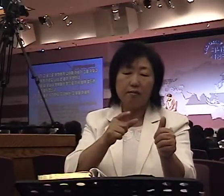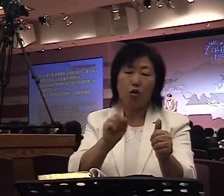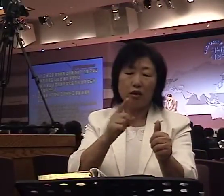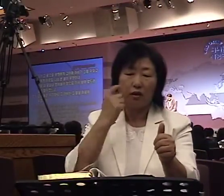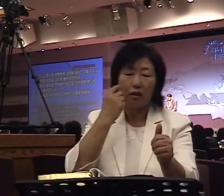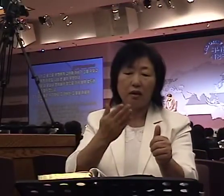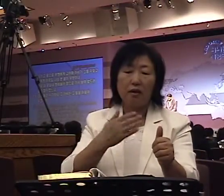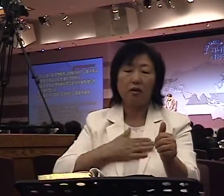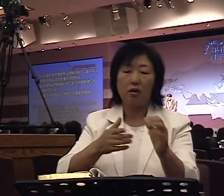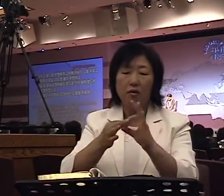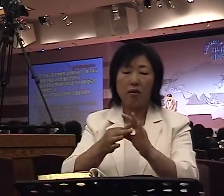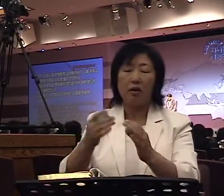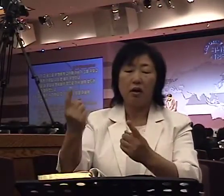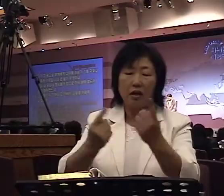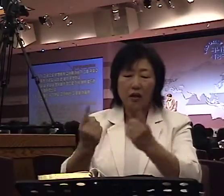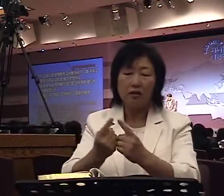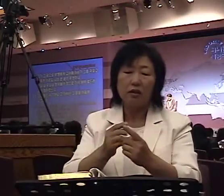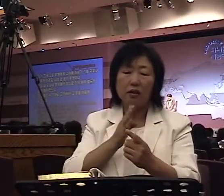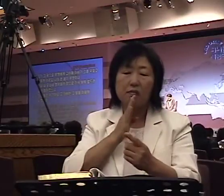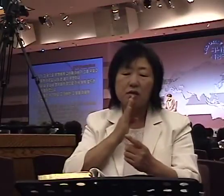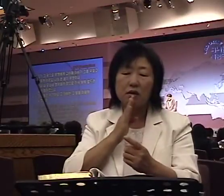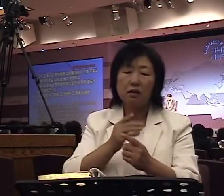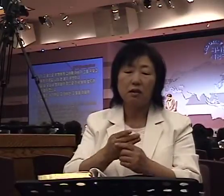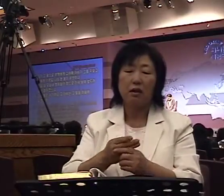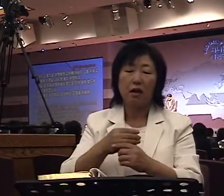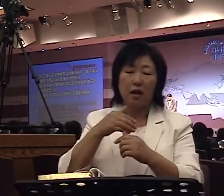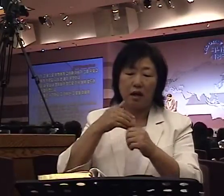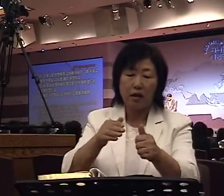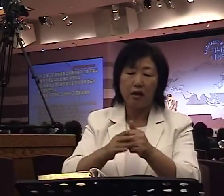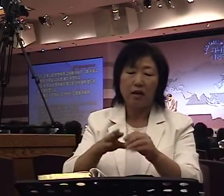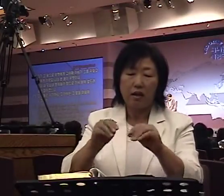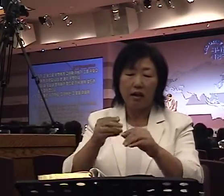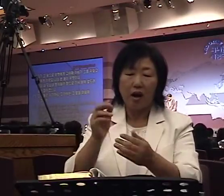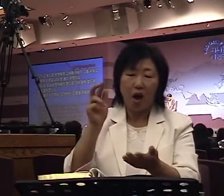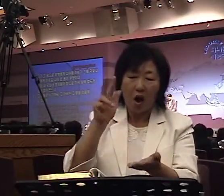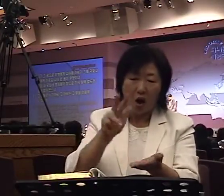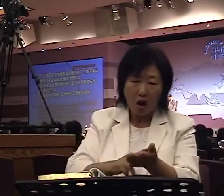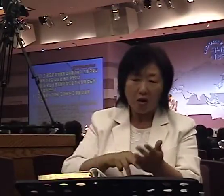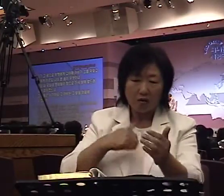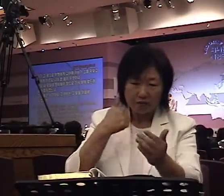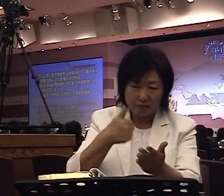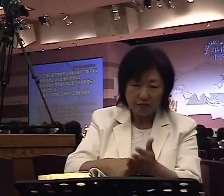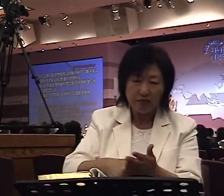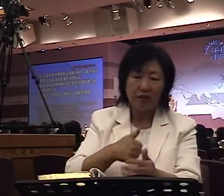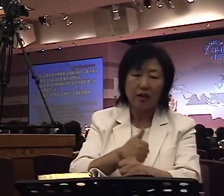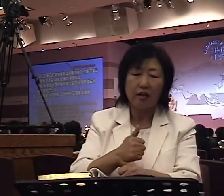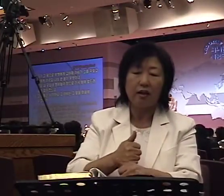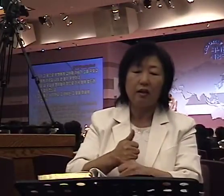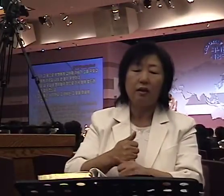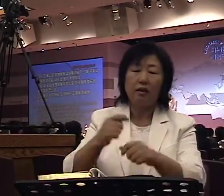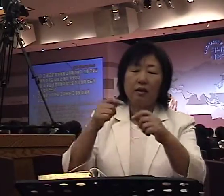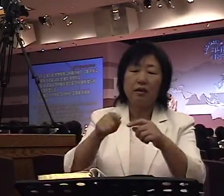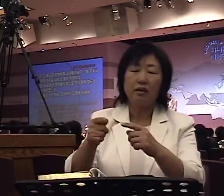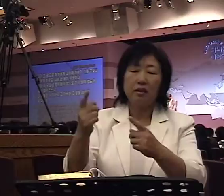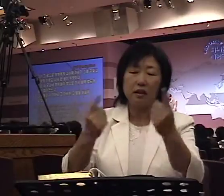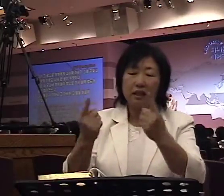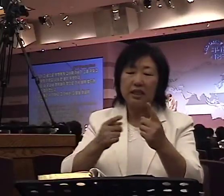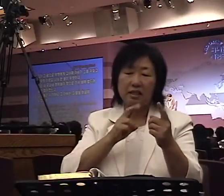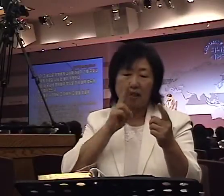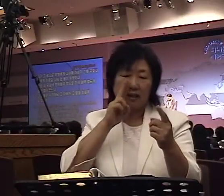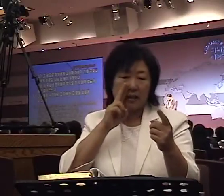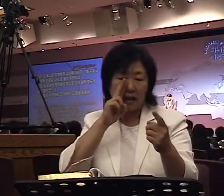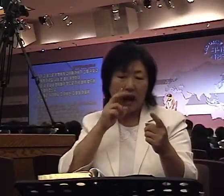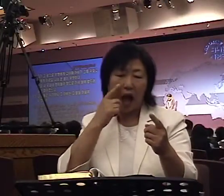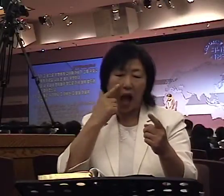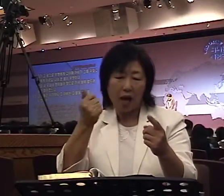무엇이냐 나와 내 모와 내 형제들이 참으로 가서 땅에 엎드려 내게 절하겠느냐. 다같이 그 형들은 시기하되